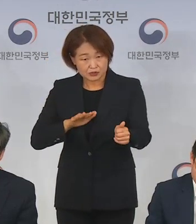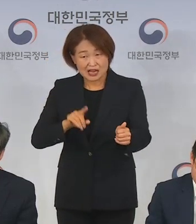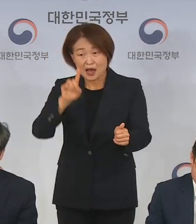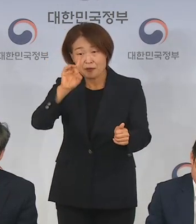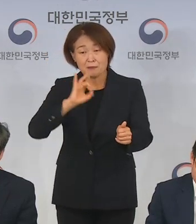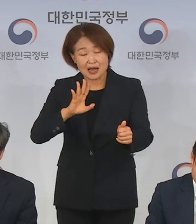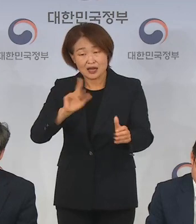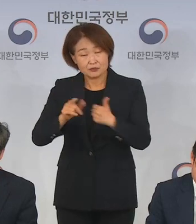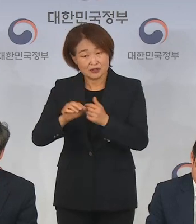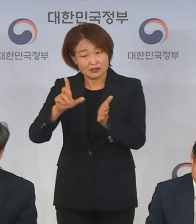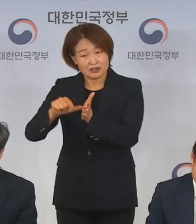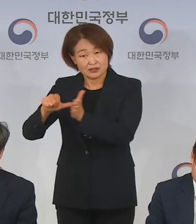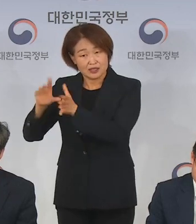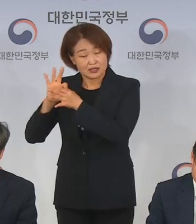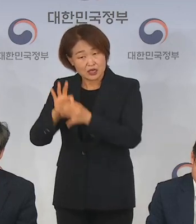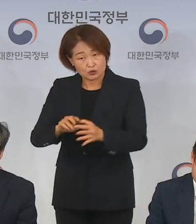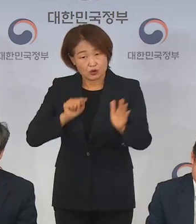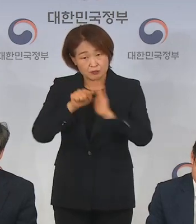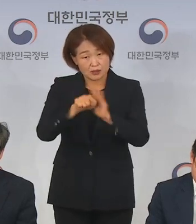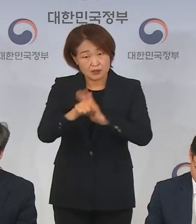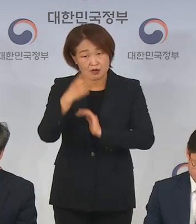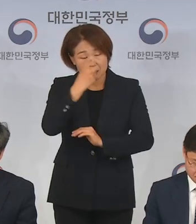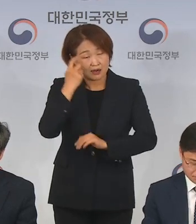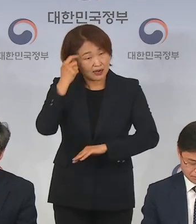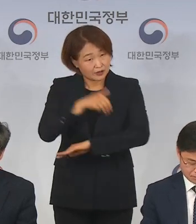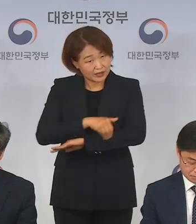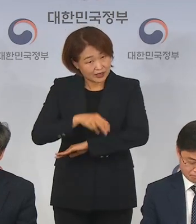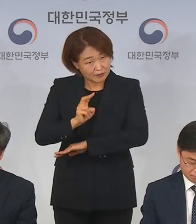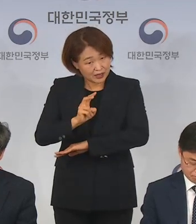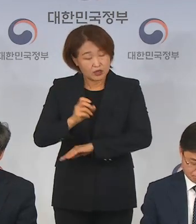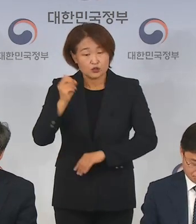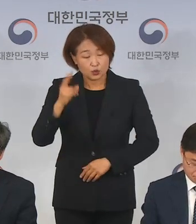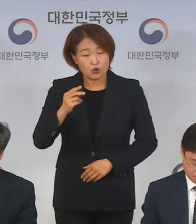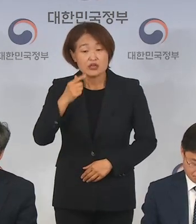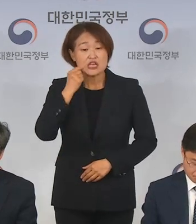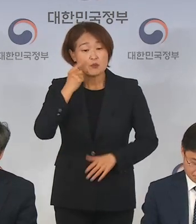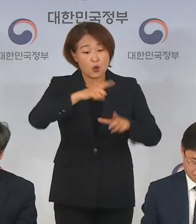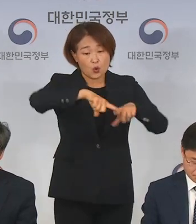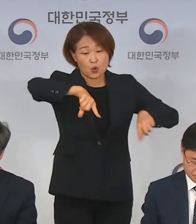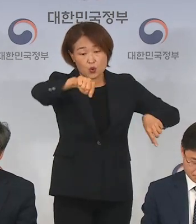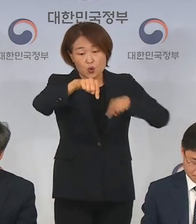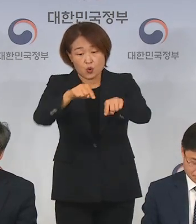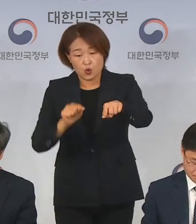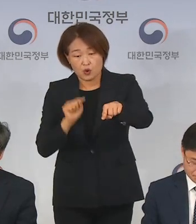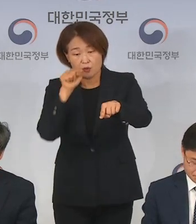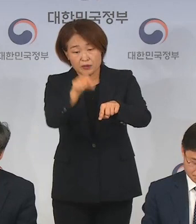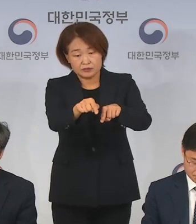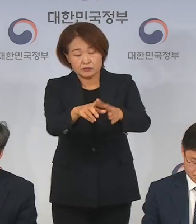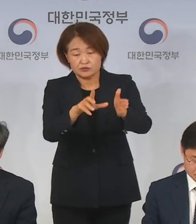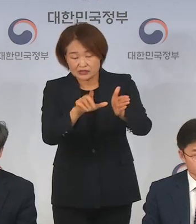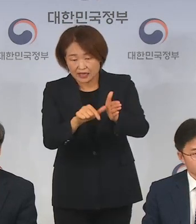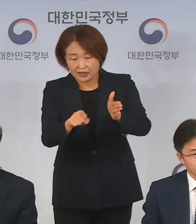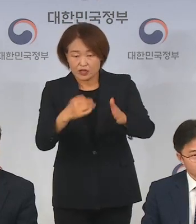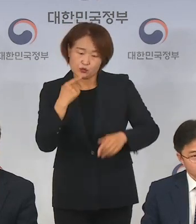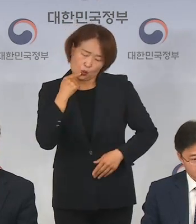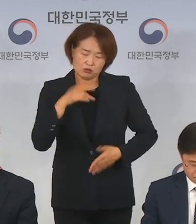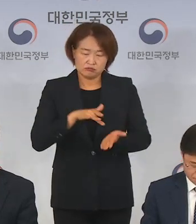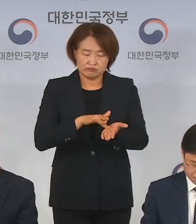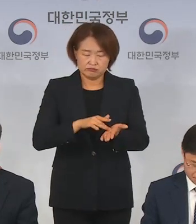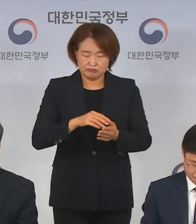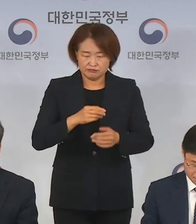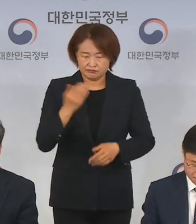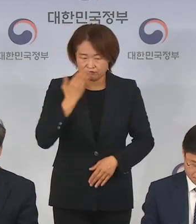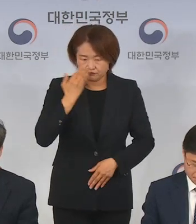질문이고요. 두 번째로 가서 알프스 설비나 농도 분석 결과를 점검을 한 다음에 만약에